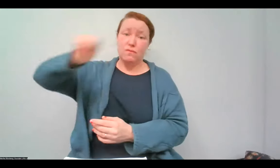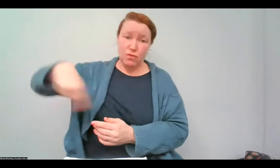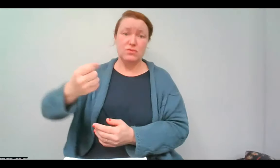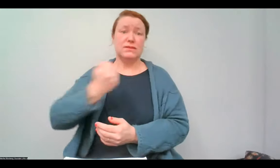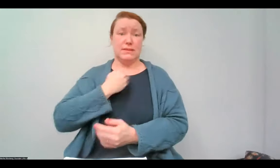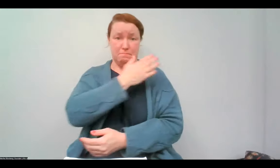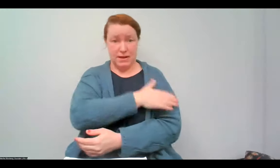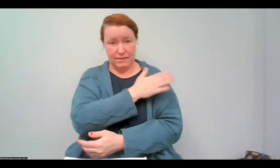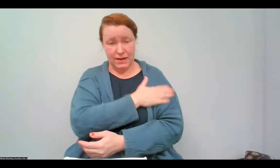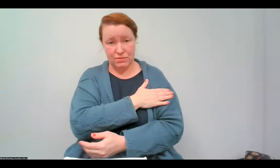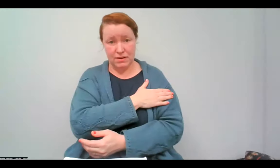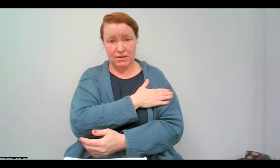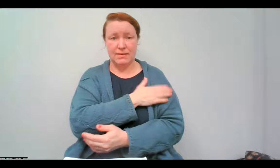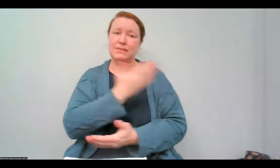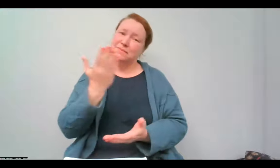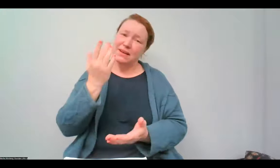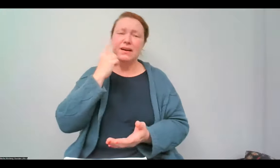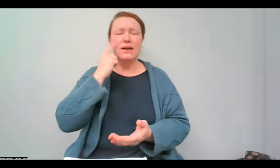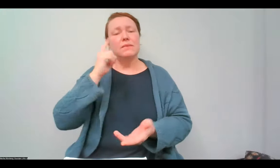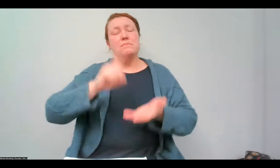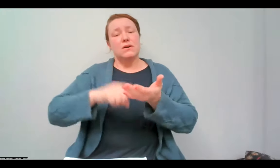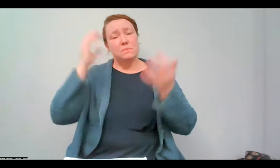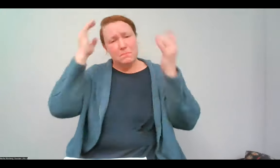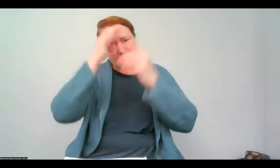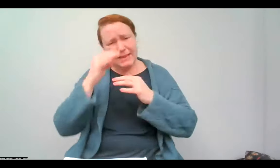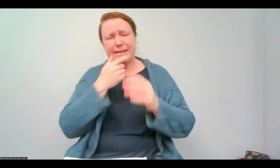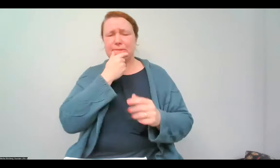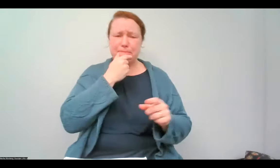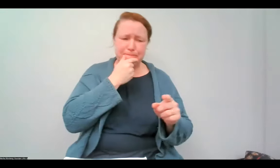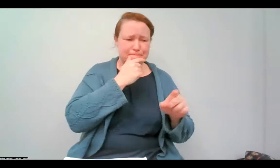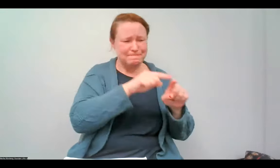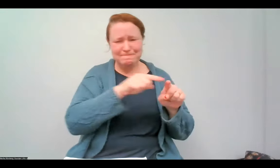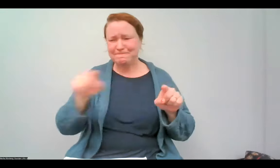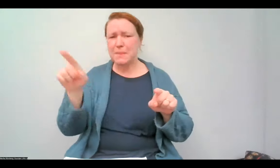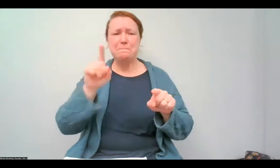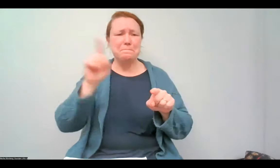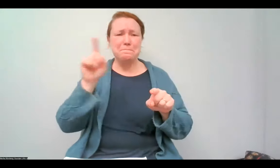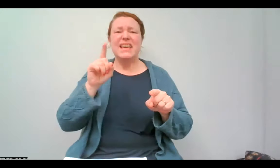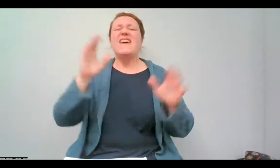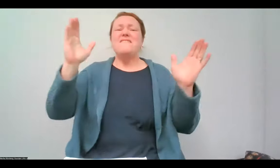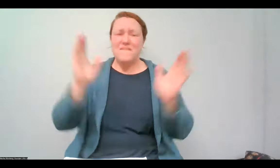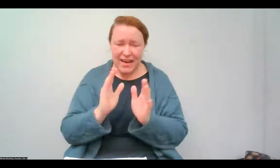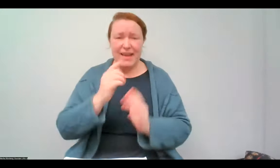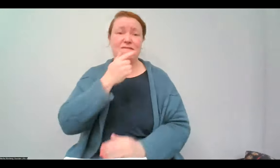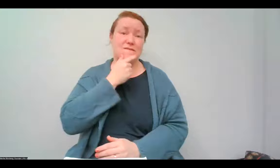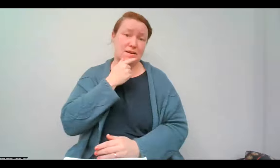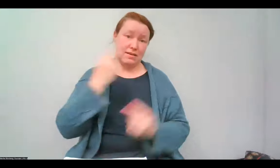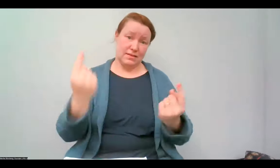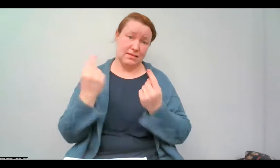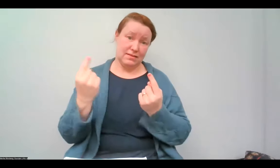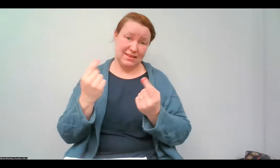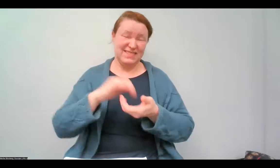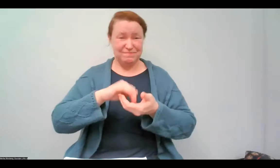hieman supistaa läpi vuoden, että kuitenkin sitten palvelu olisi saatavissa läpi vuoden. Ja tätä on pähkäilty ja pohdittu,